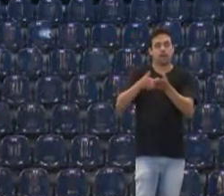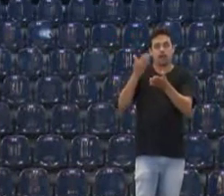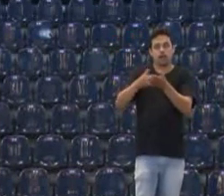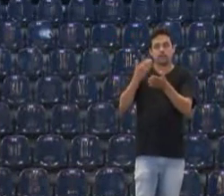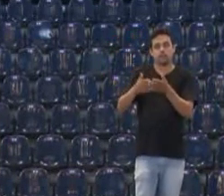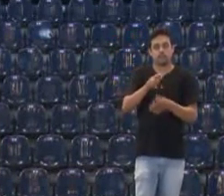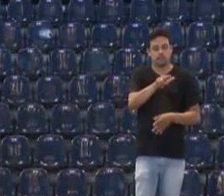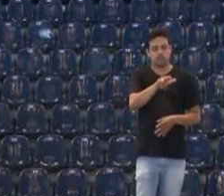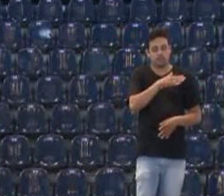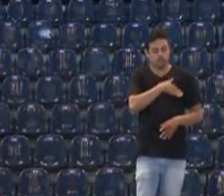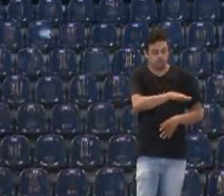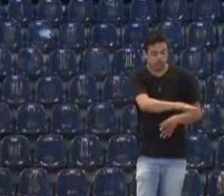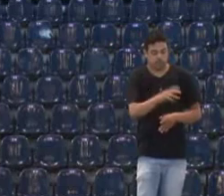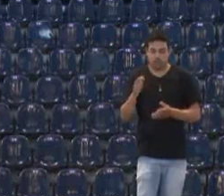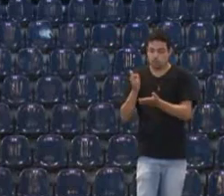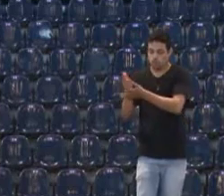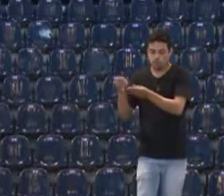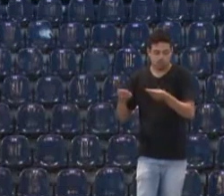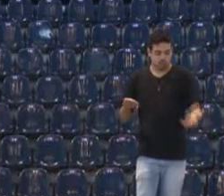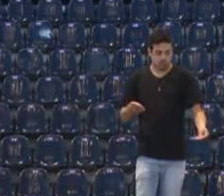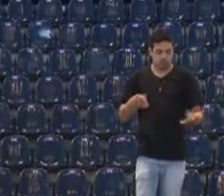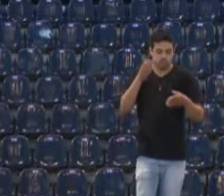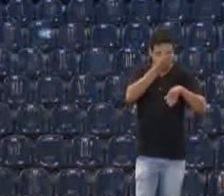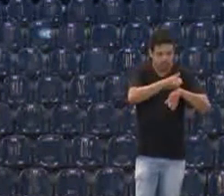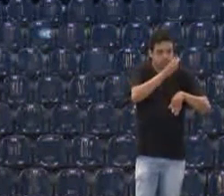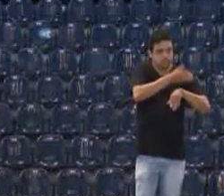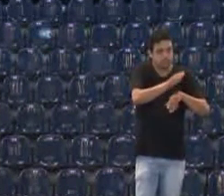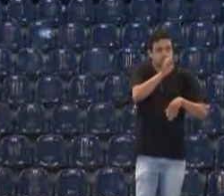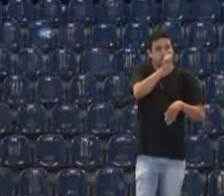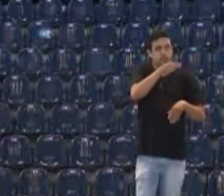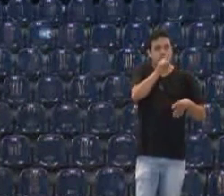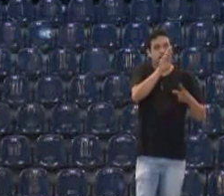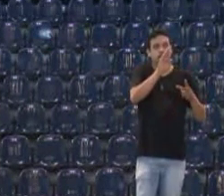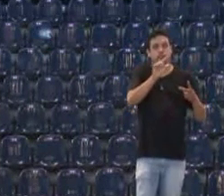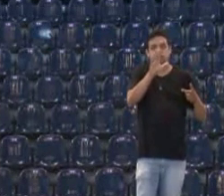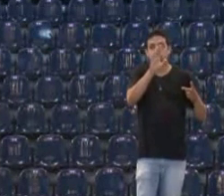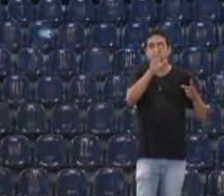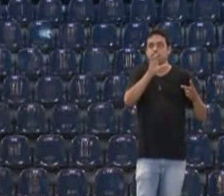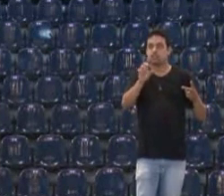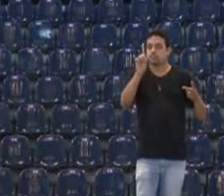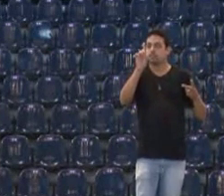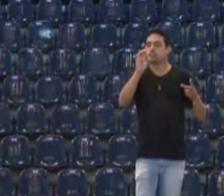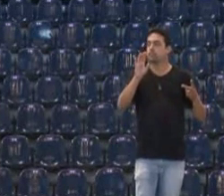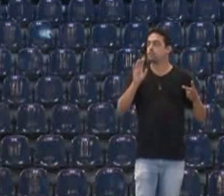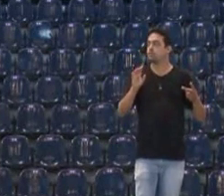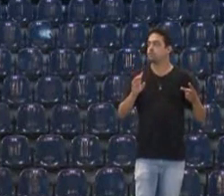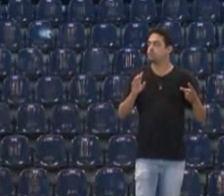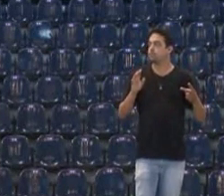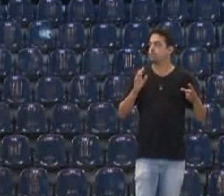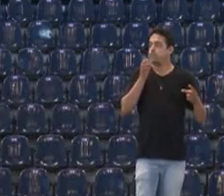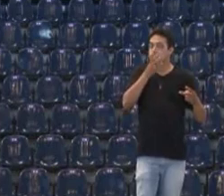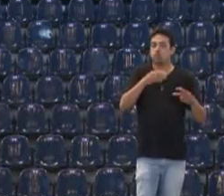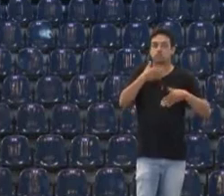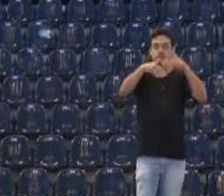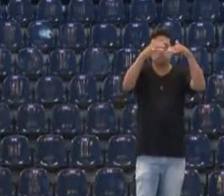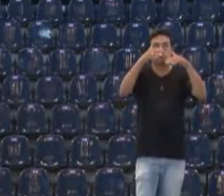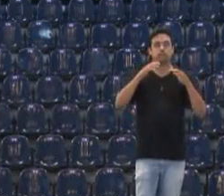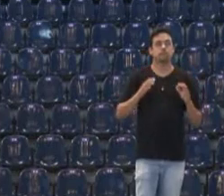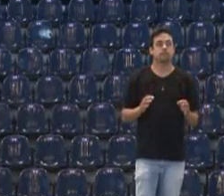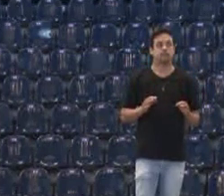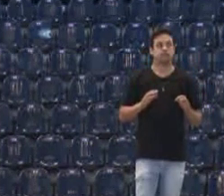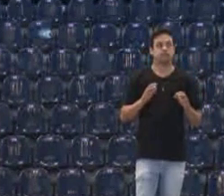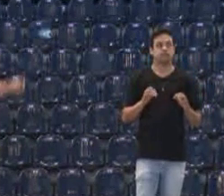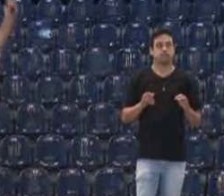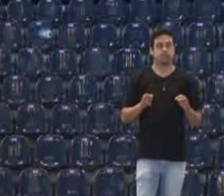e diz que é para o irmão pequeno. Vai treinando, ó. O A, o B, o C. É por uma boa causa, né? Por uma causa